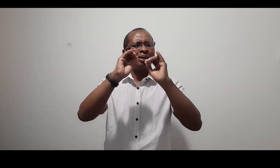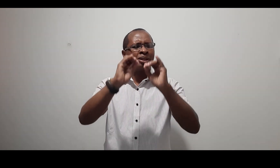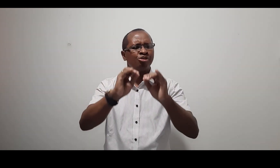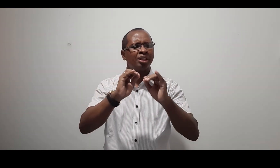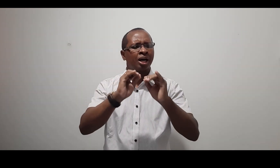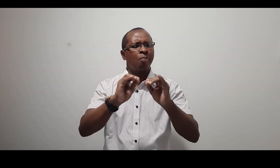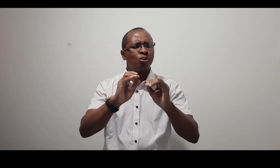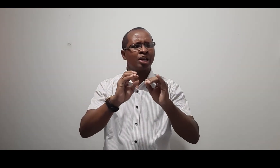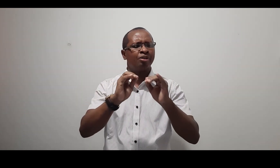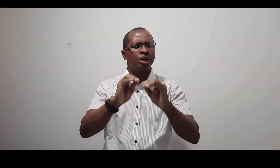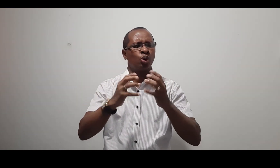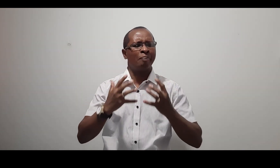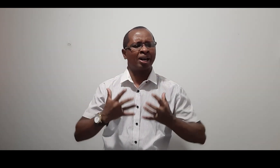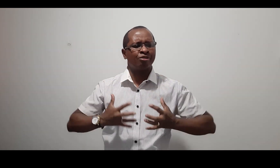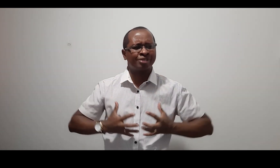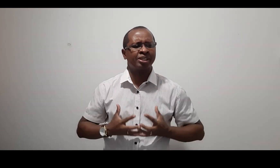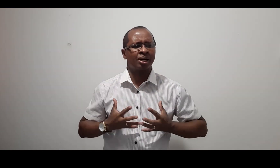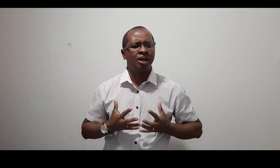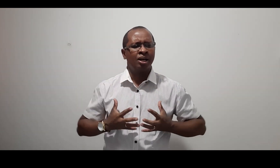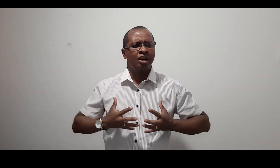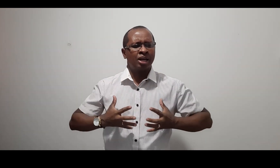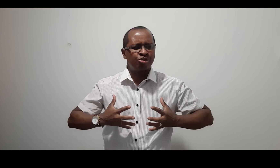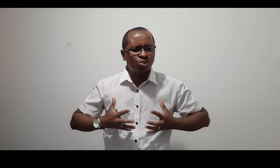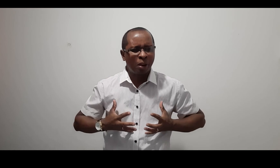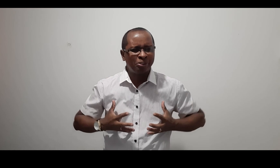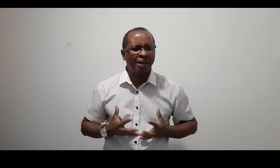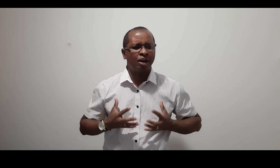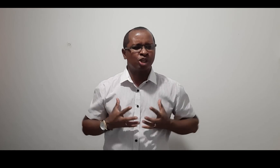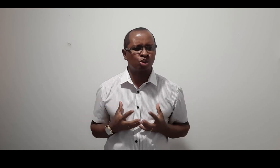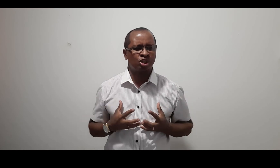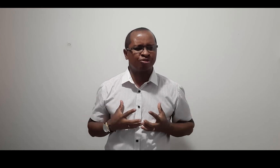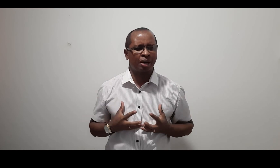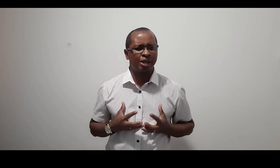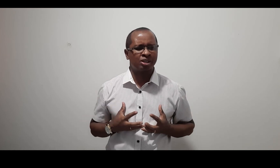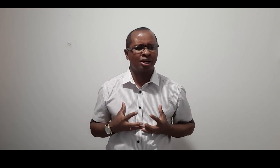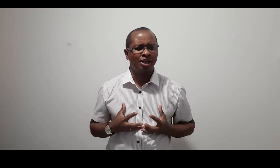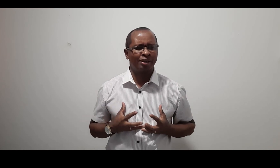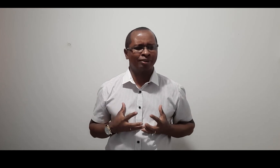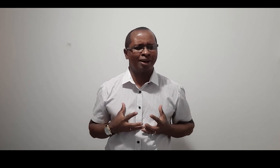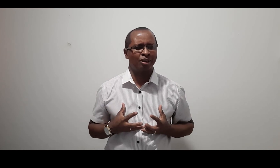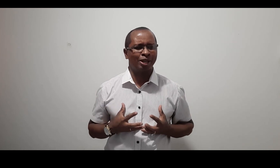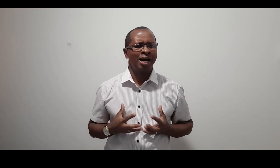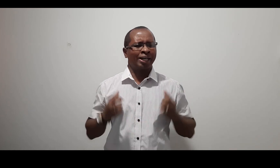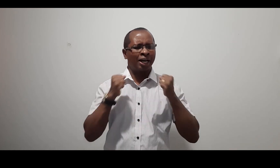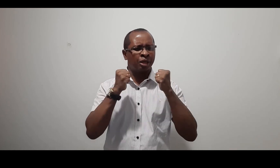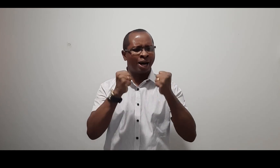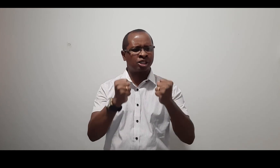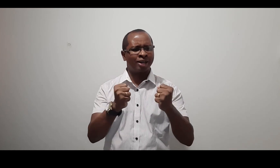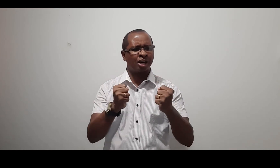Mahita fiadanam-po riavana ny olona manana firaisana na fiombonam-piainana amin'i Jesosy sy ny fanahy masina ary ny tenin'Andriamanitra. Ka na dia miatrokady azy